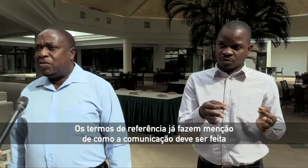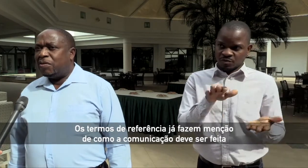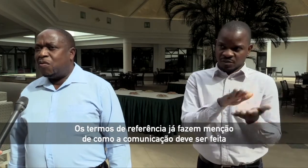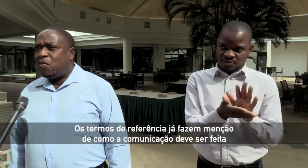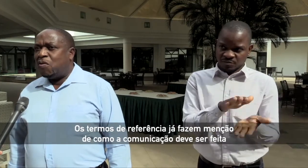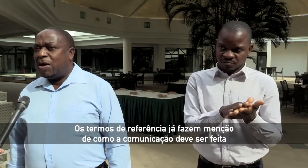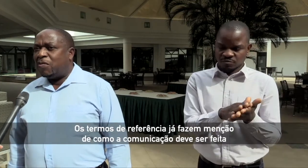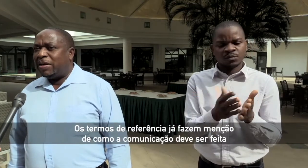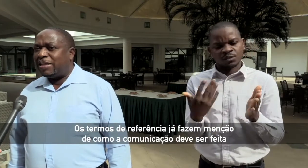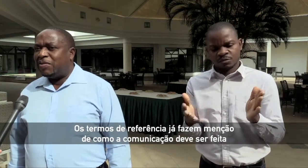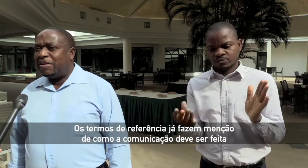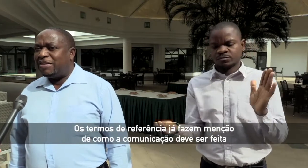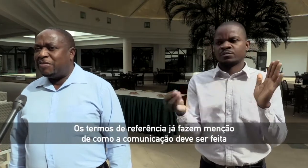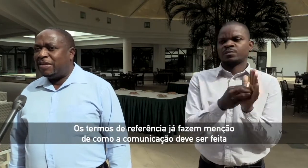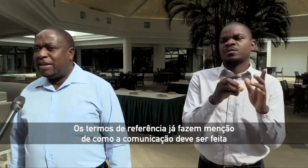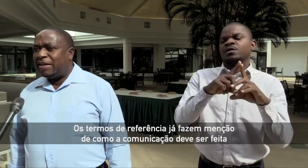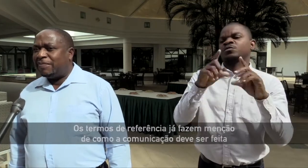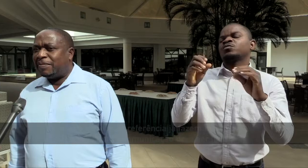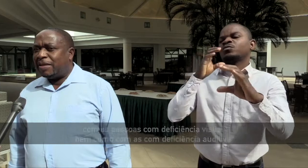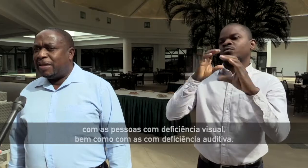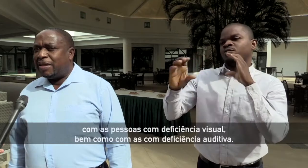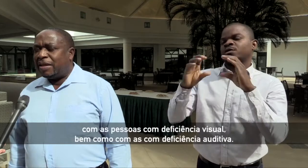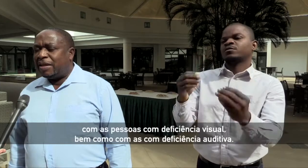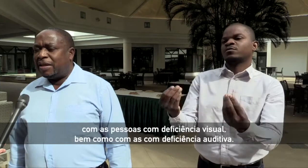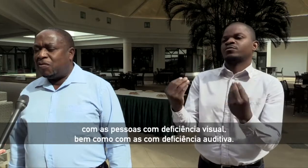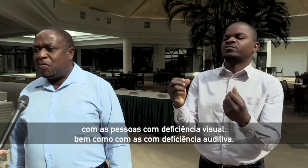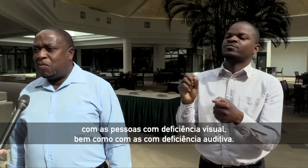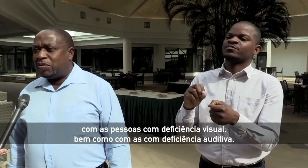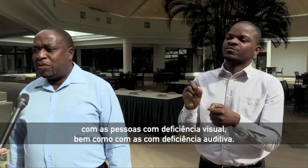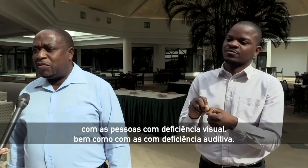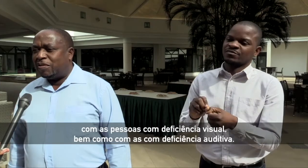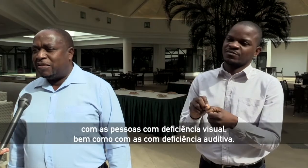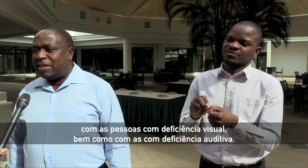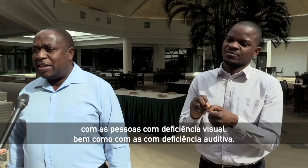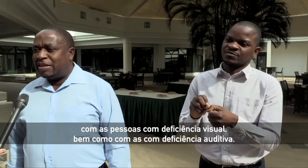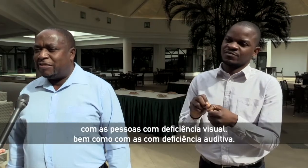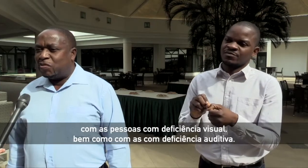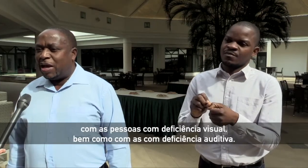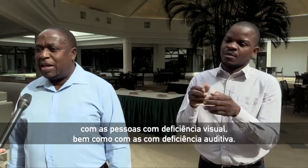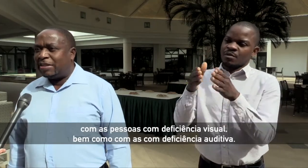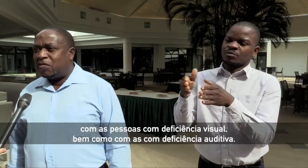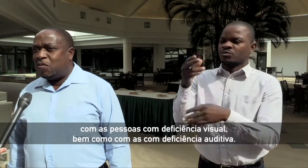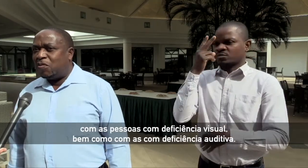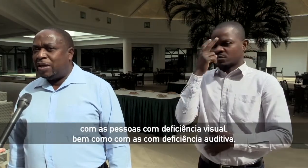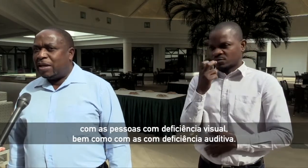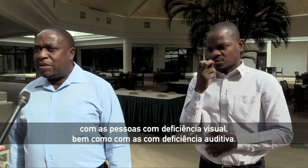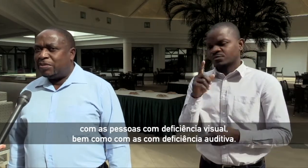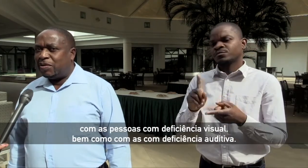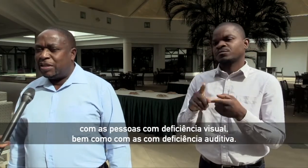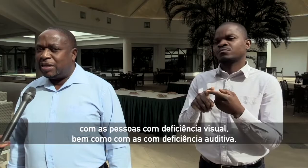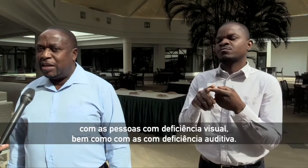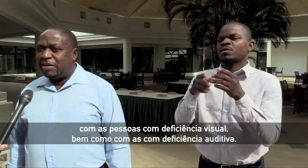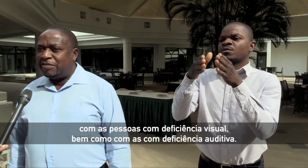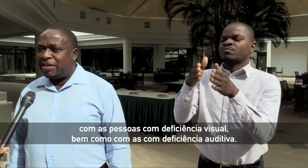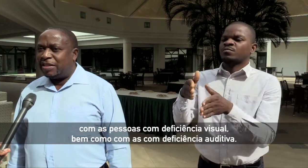sobre como a comunicação deve ser feita com pessoas com deficiência visual, assim como as